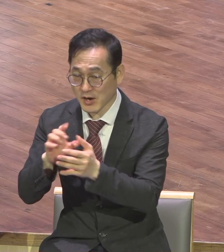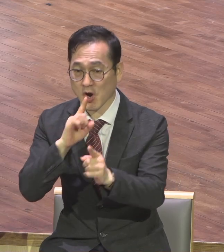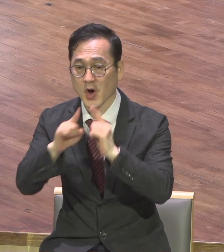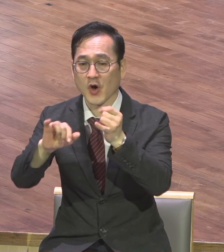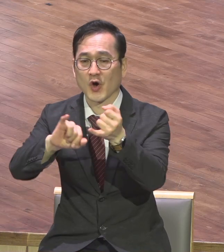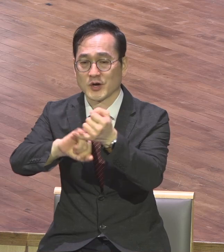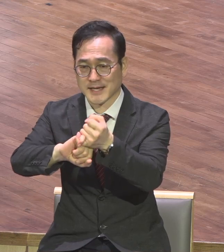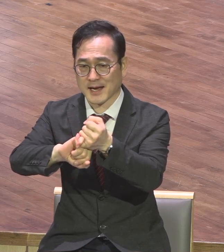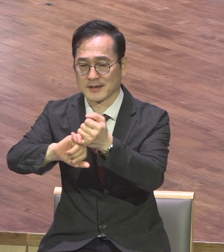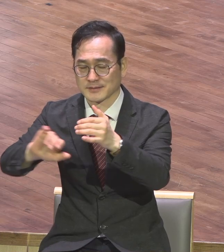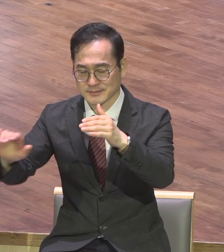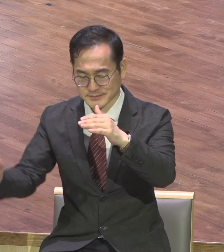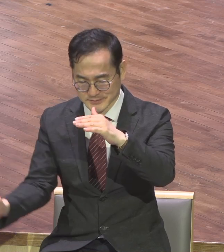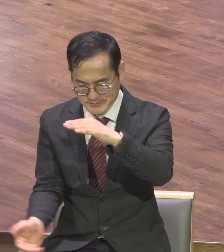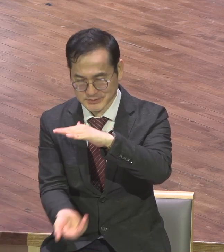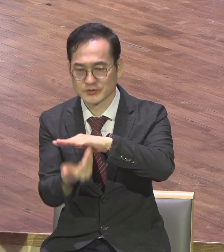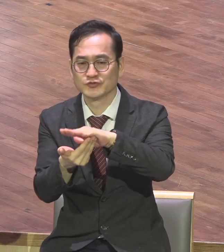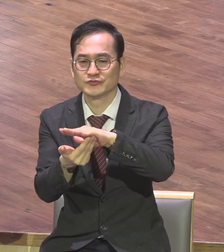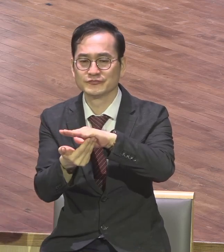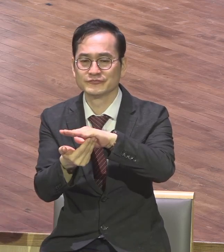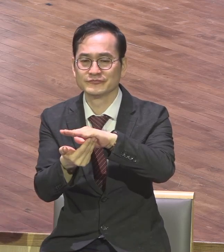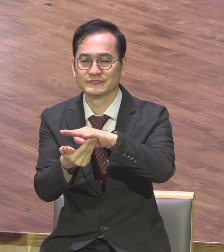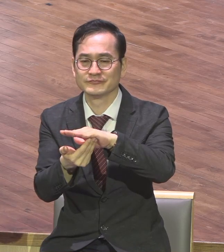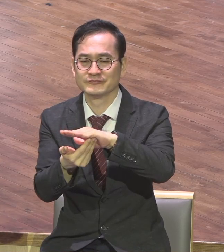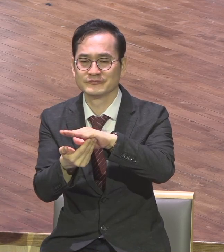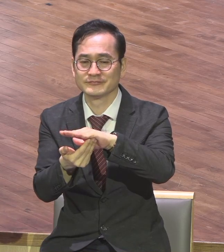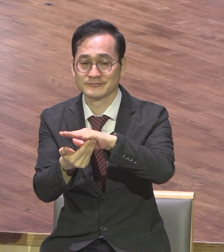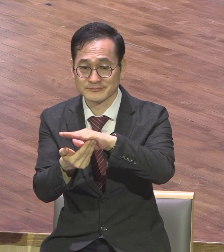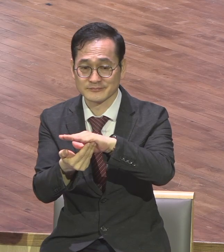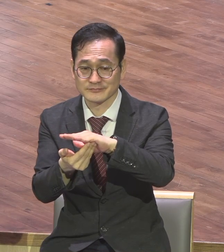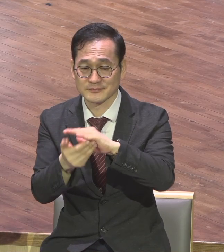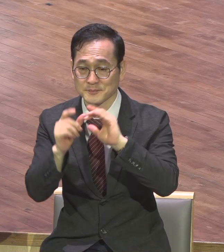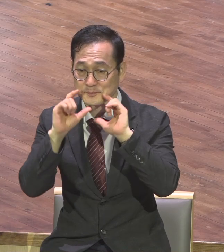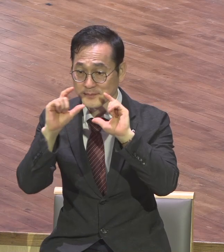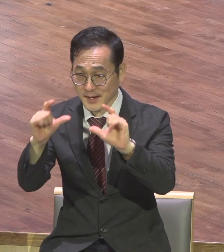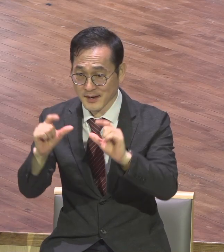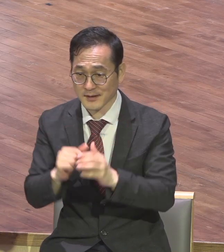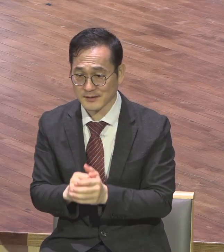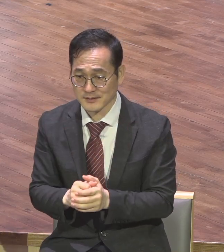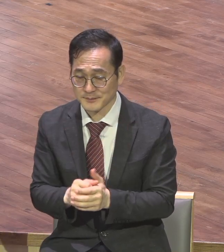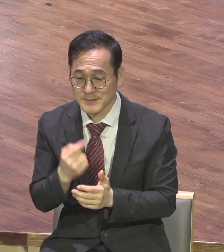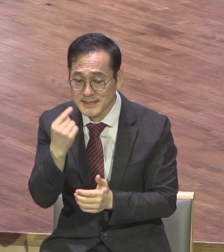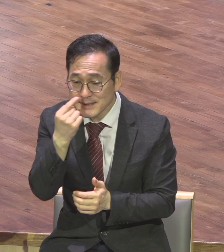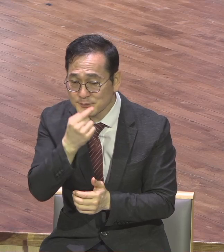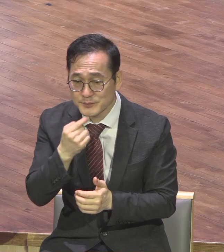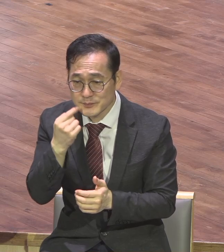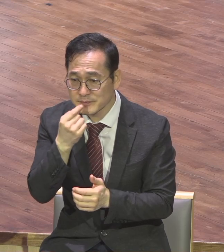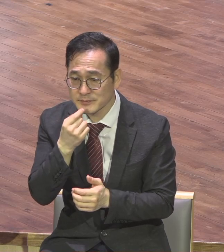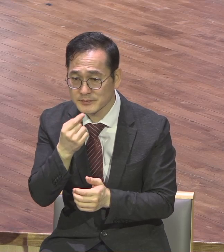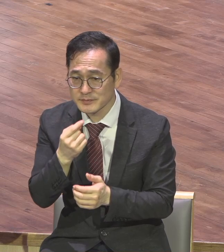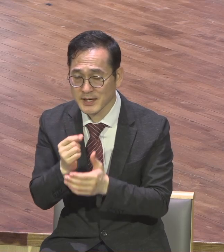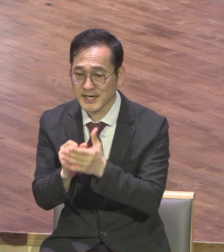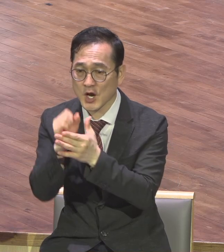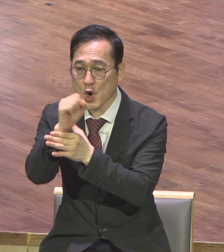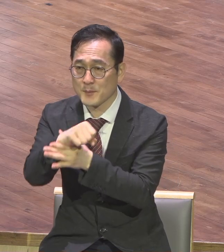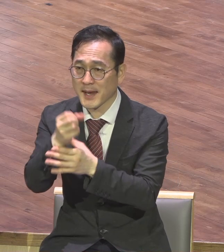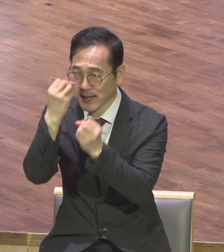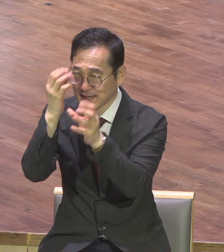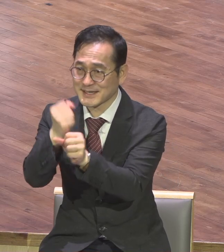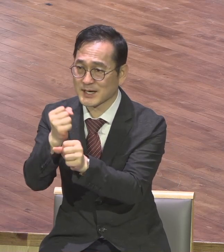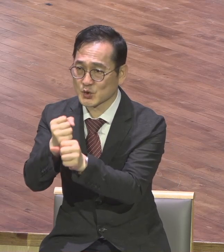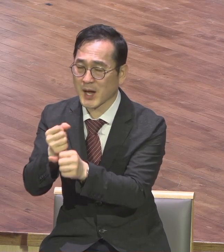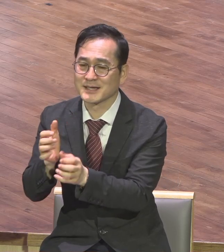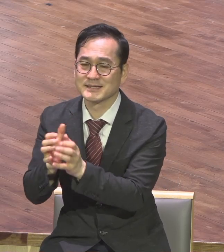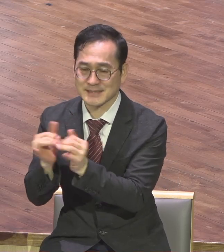언약이 성취되었음을 여기 밝히고 있어요. 자, 입술의 열매를 창조하는 자 여호와가